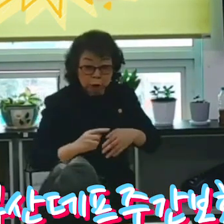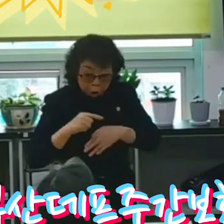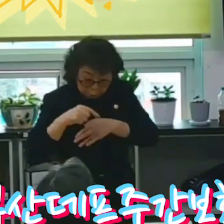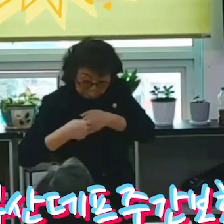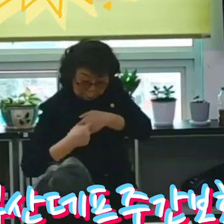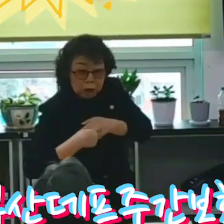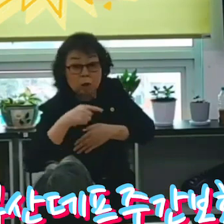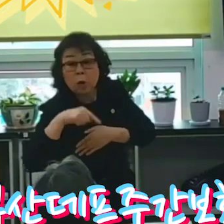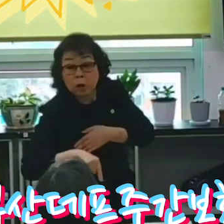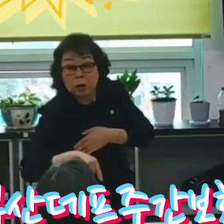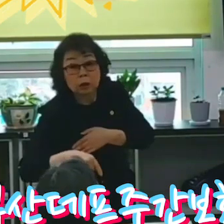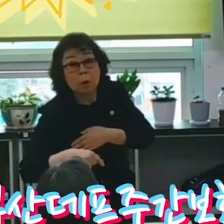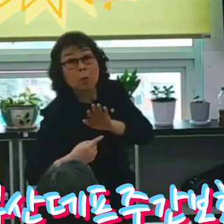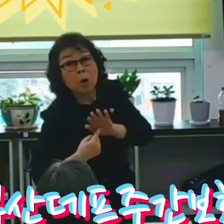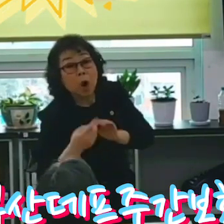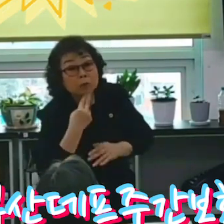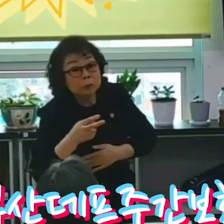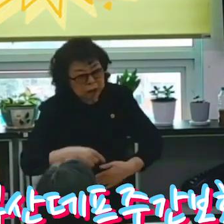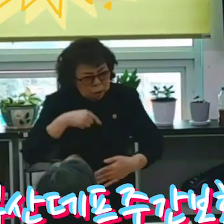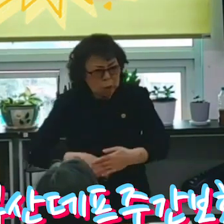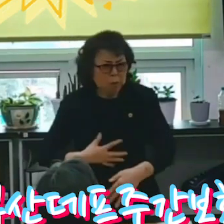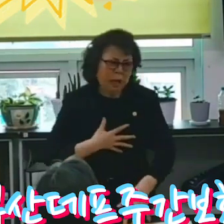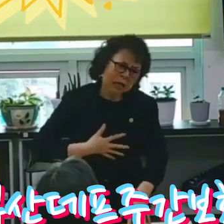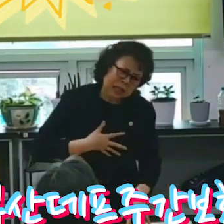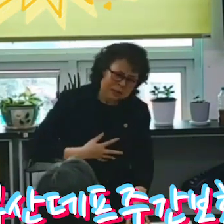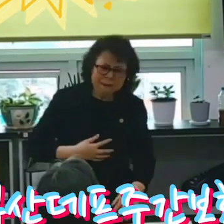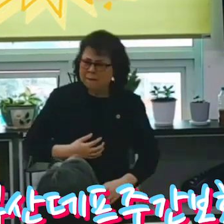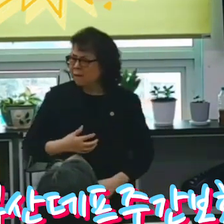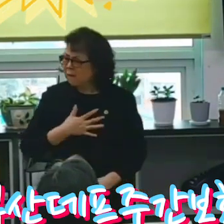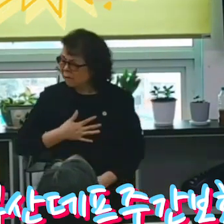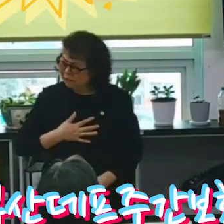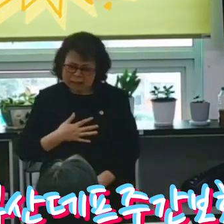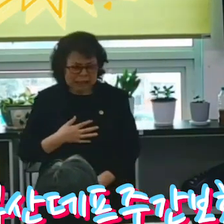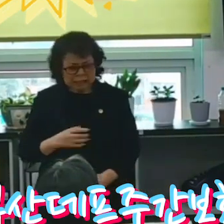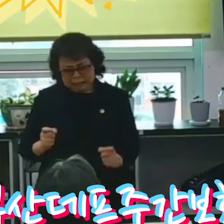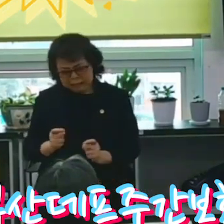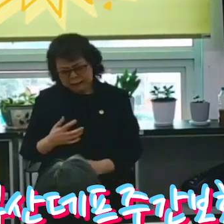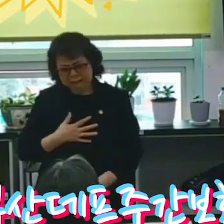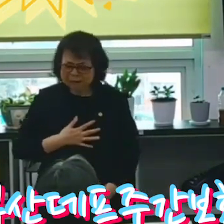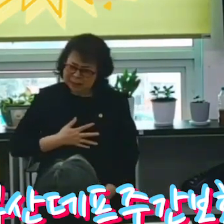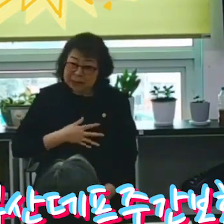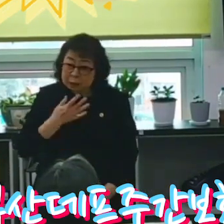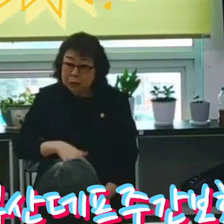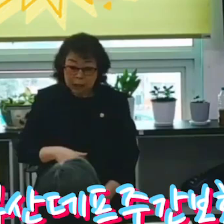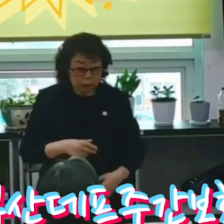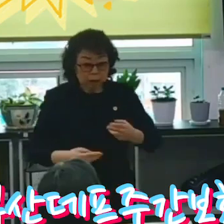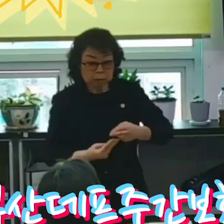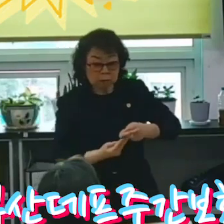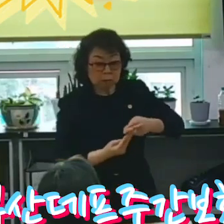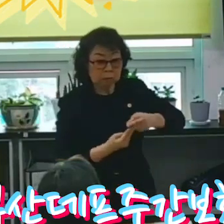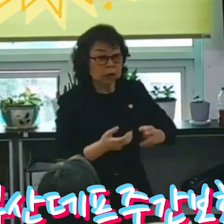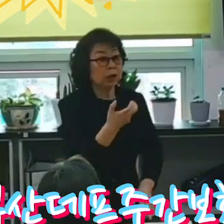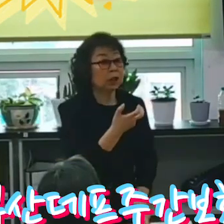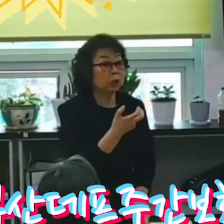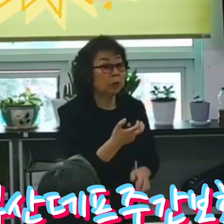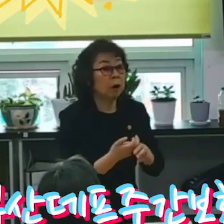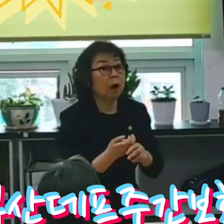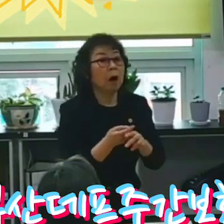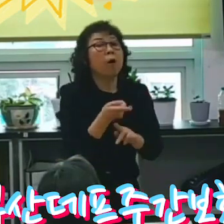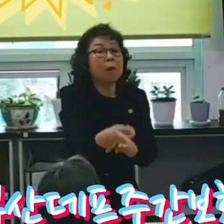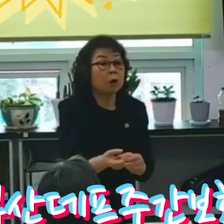없어요. 그래도 속은 트지죠. 속상하죠. 싸우니까. 네. 난 문드러져요. 근데 70점이 되면 이게 뻥 터져서